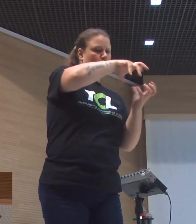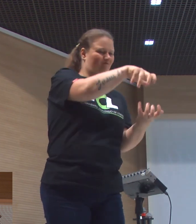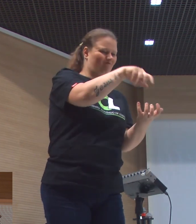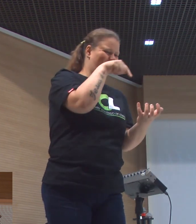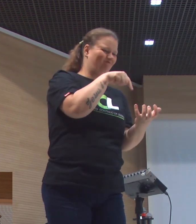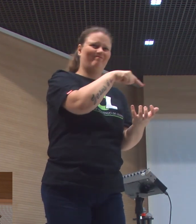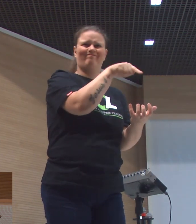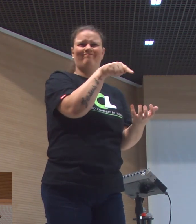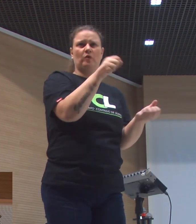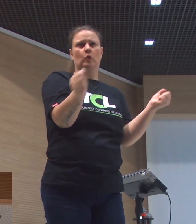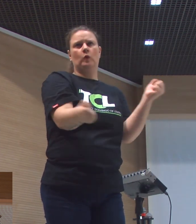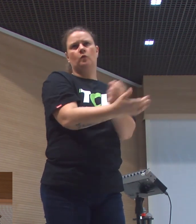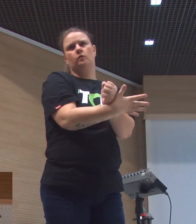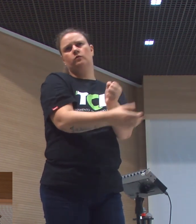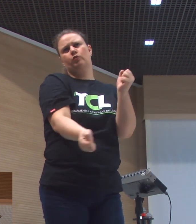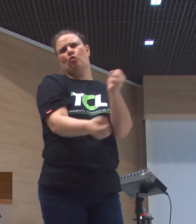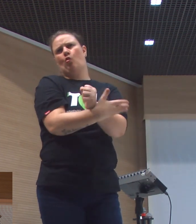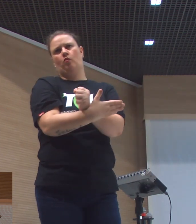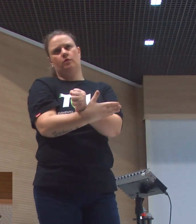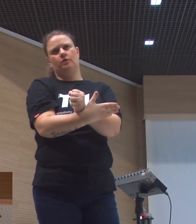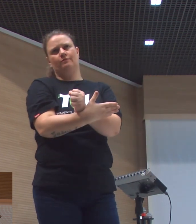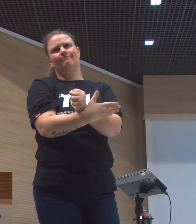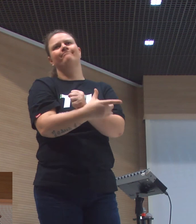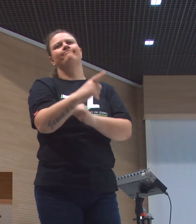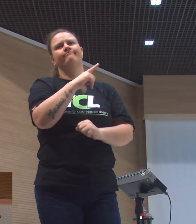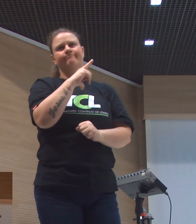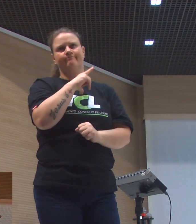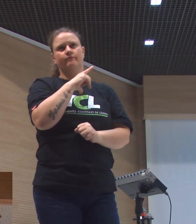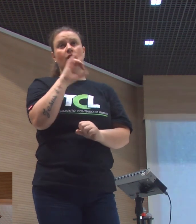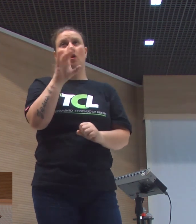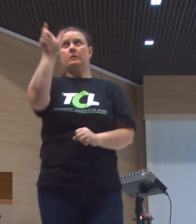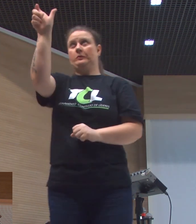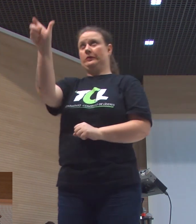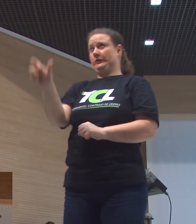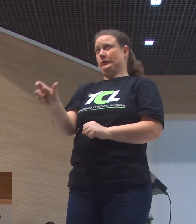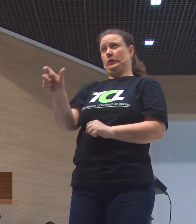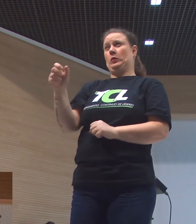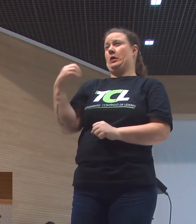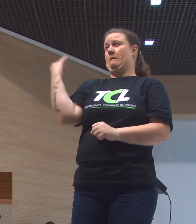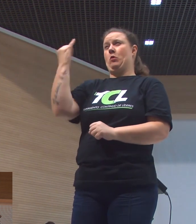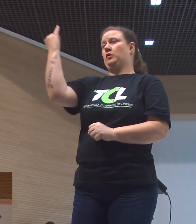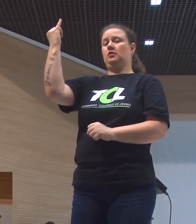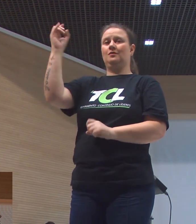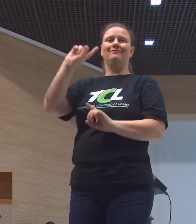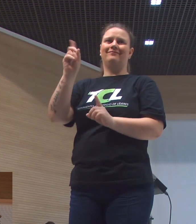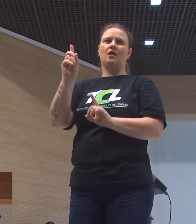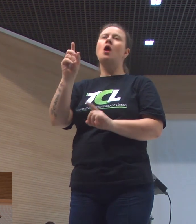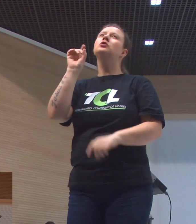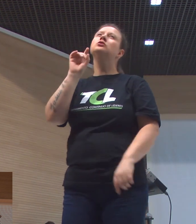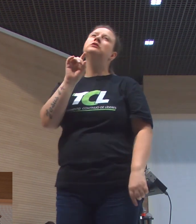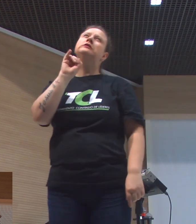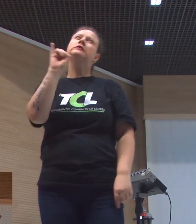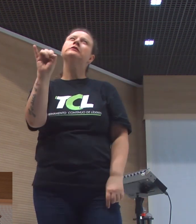se refere às grandes personalidades. Quando fala em corrupção, logo vem à mente o